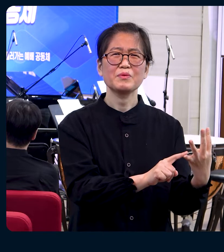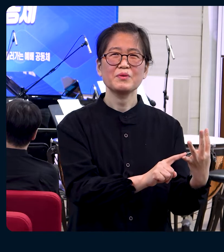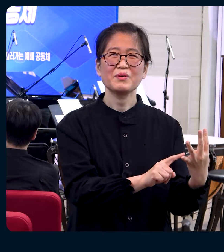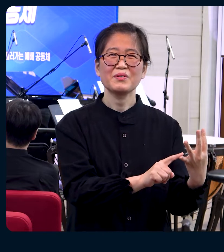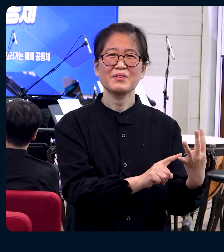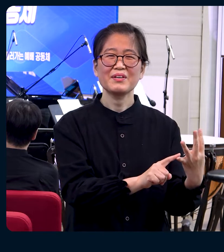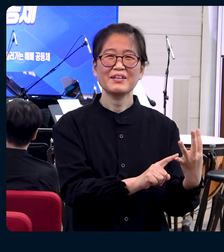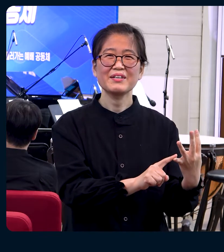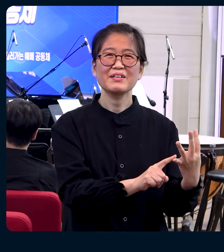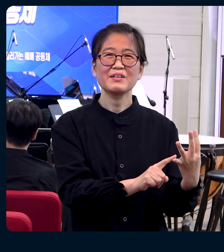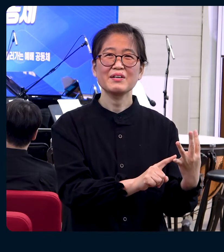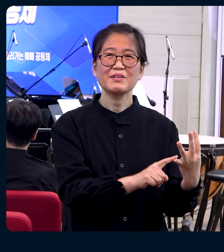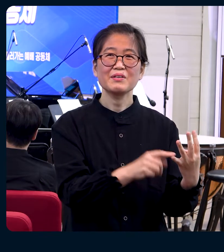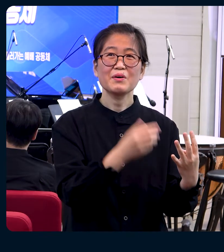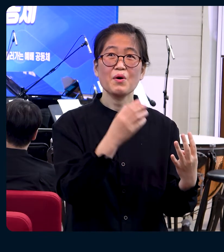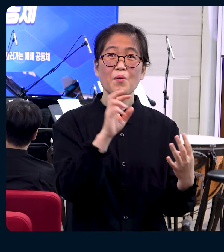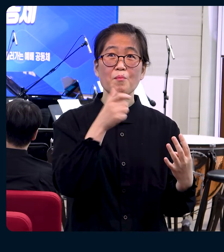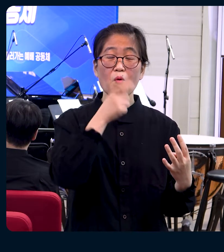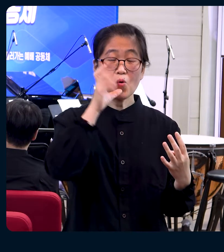long time ago.